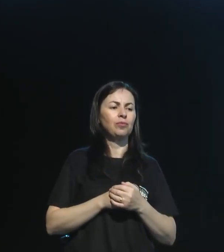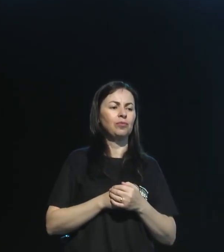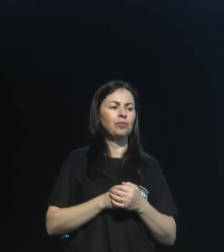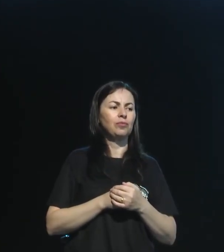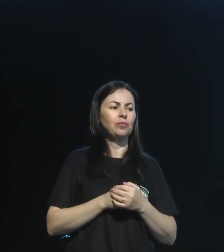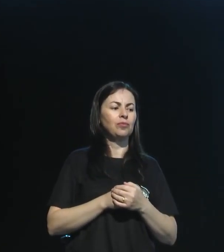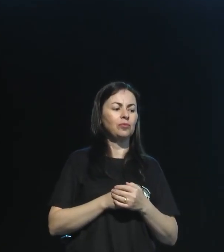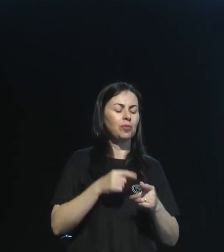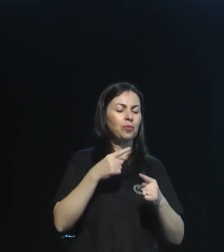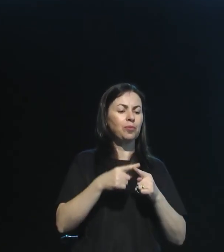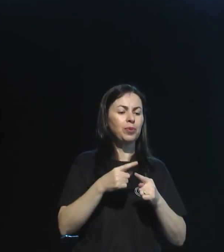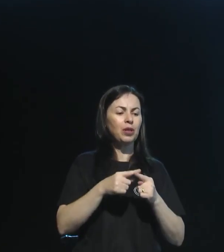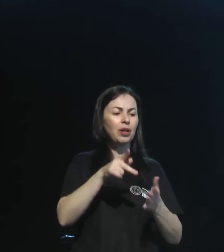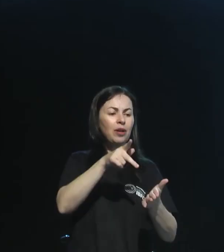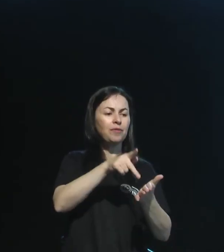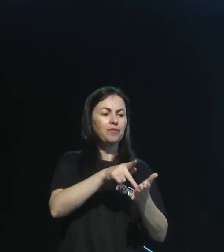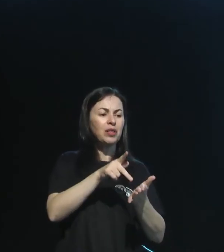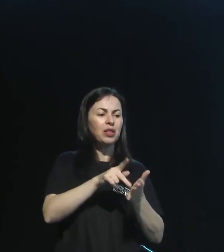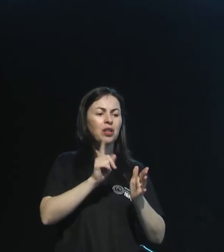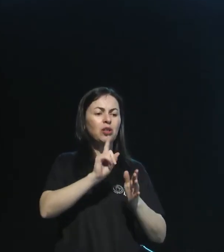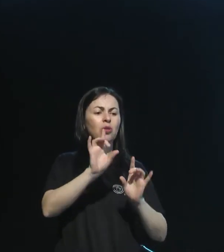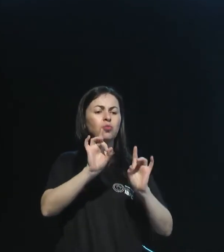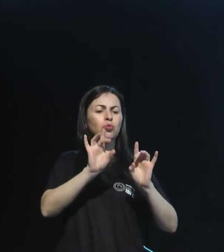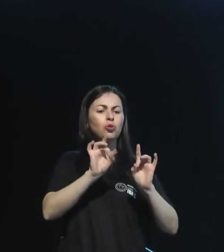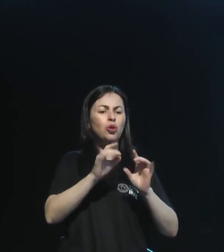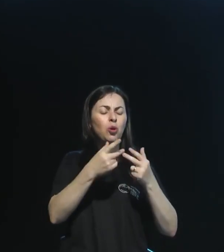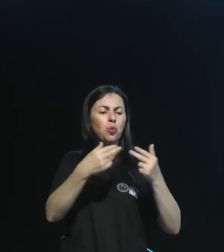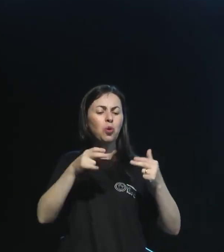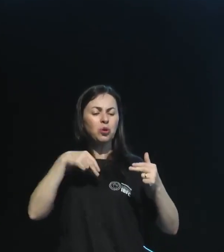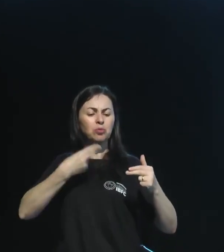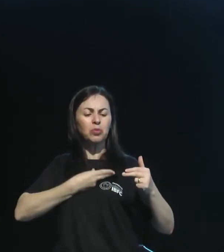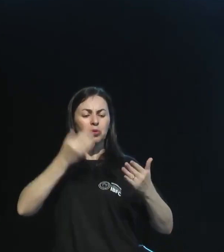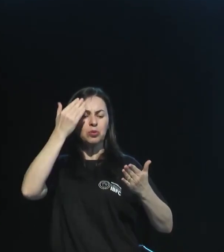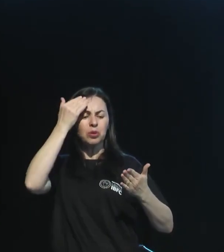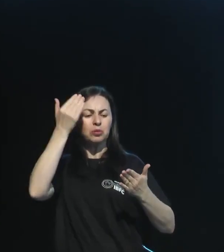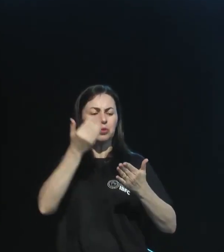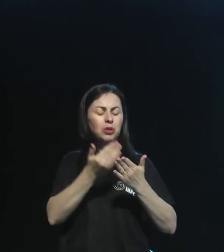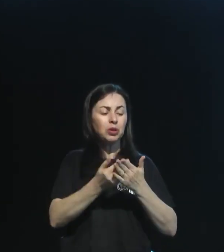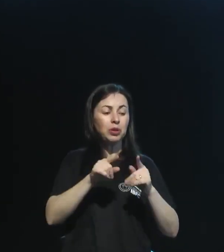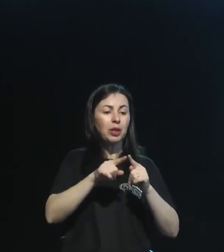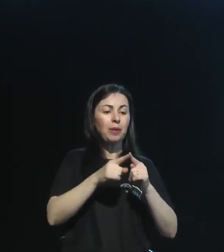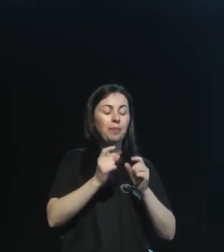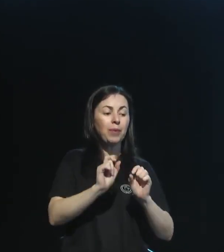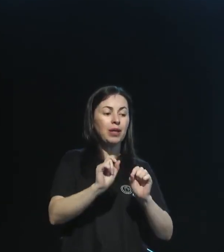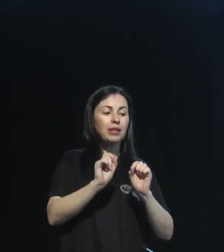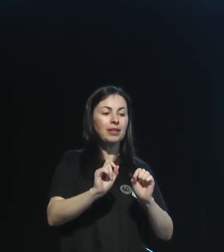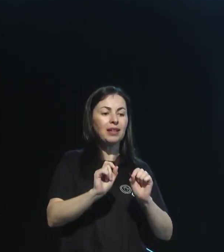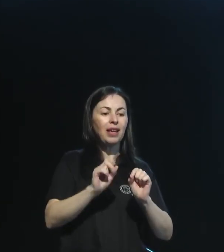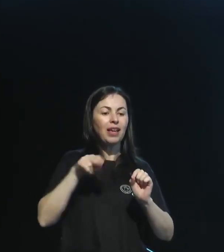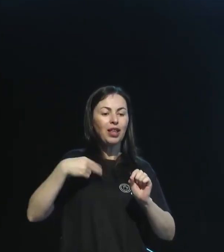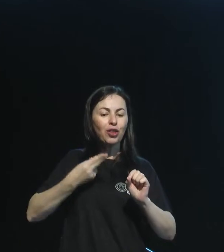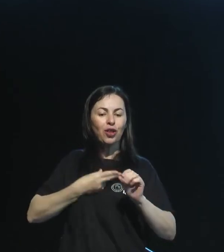A verdade não é apenas algo que se acredita, mas alguém que a gente segue.